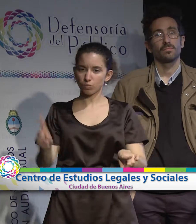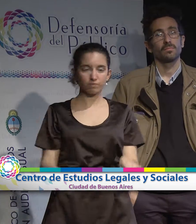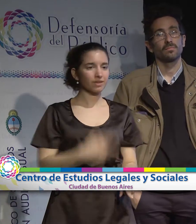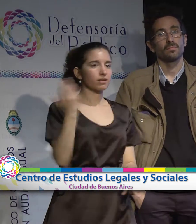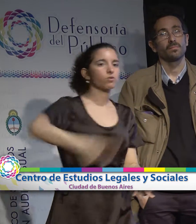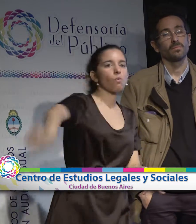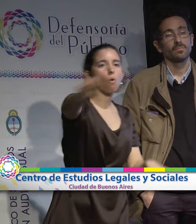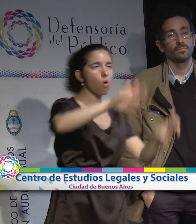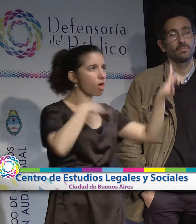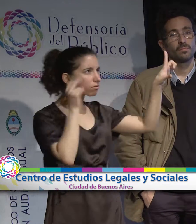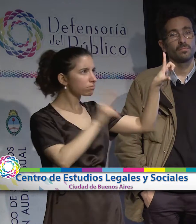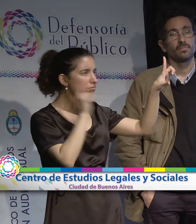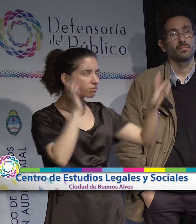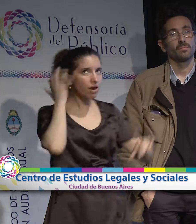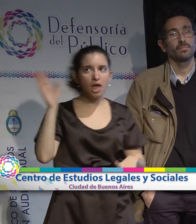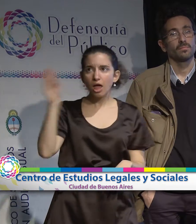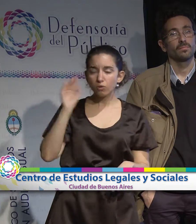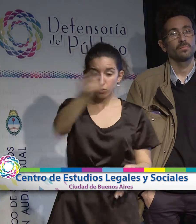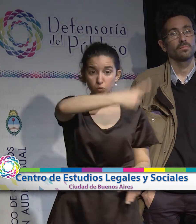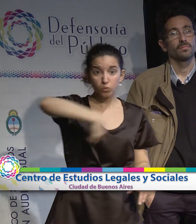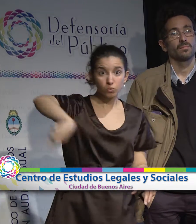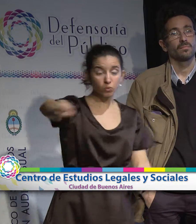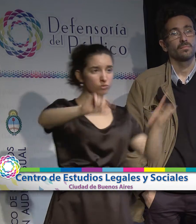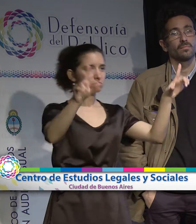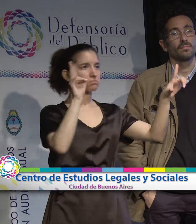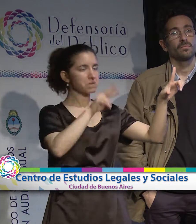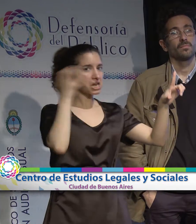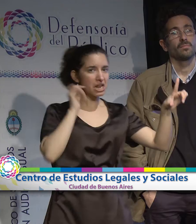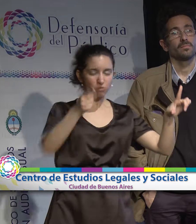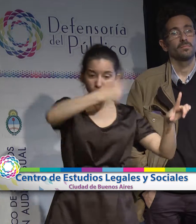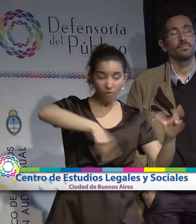de que las personas a quienes están dirigidos los medios de comunicación son